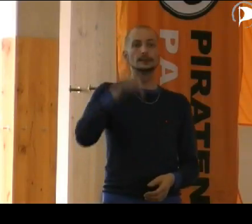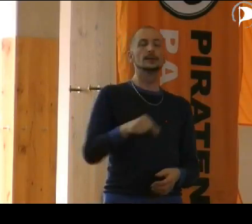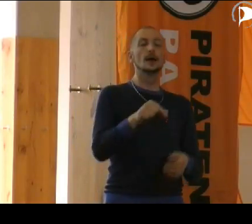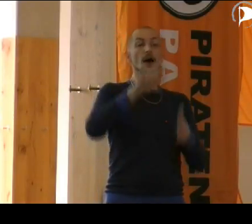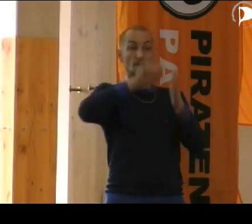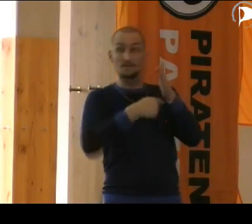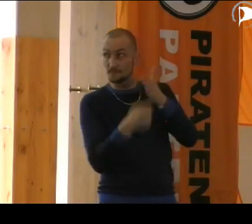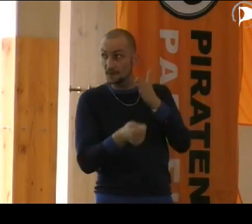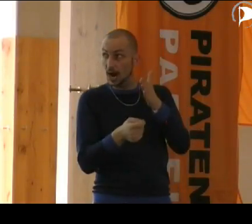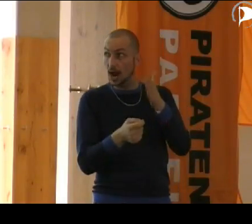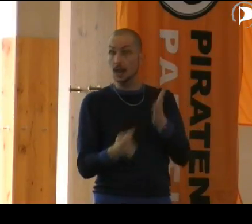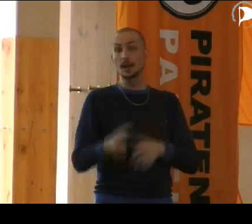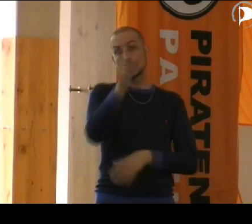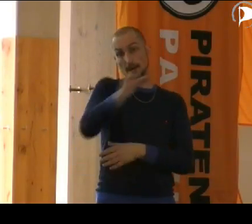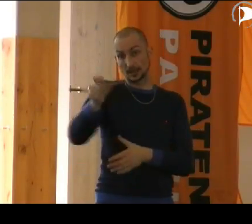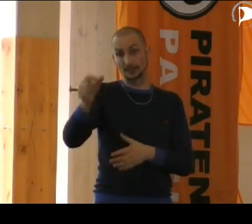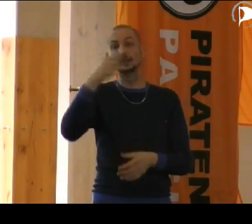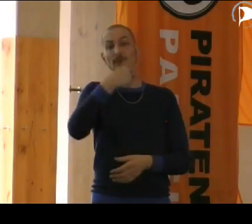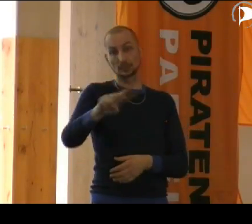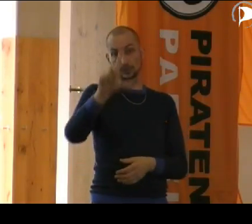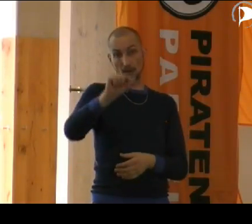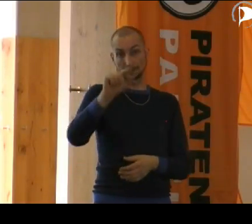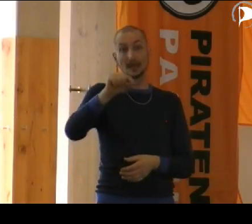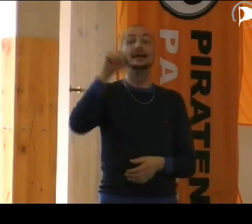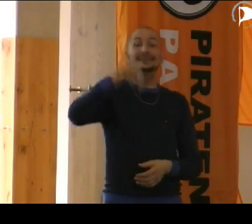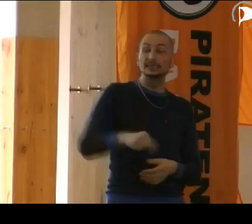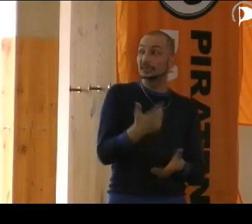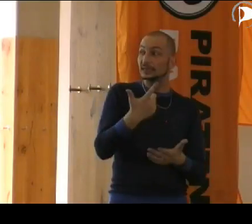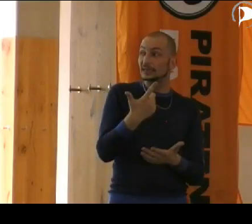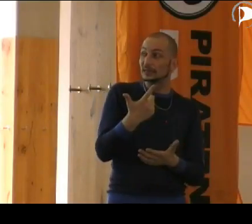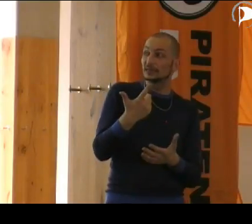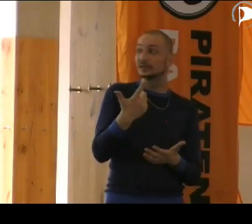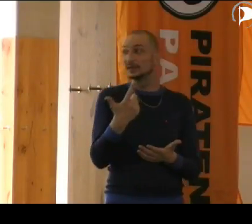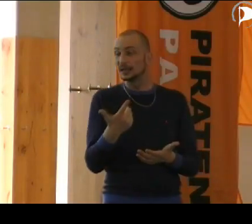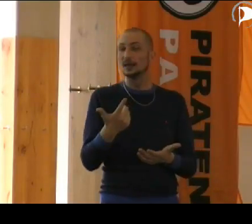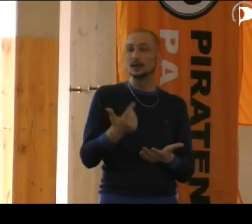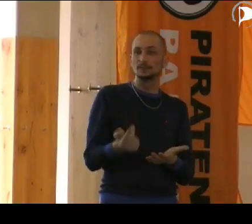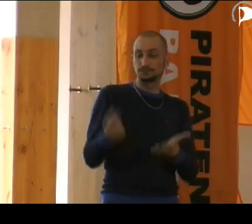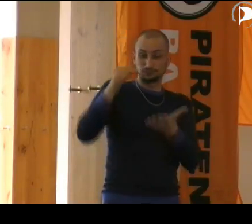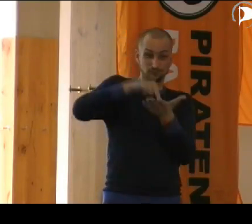beispiel durch einwanderung das wäre dann wirklich zu müssen